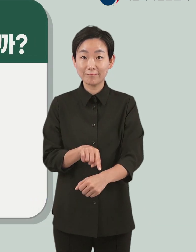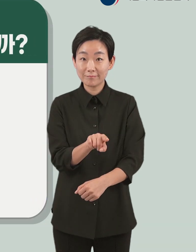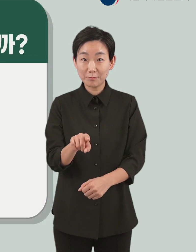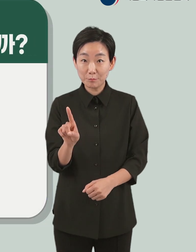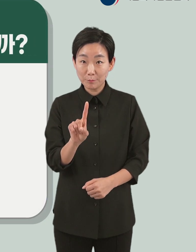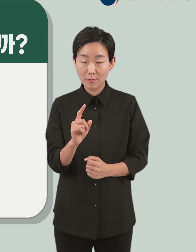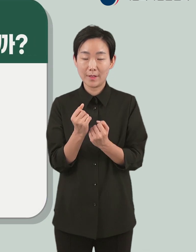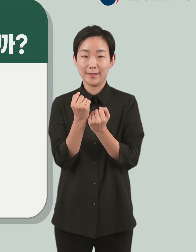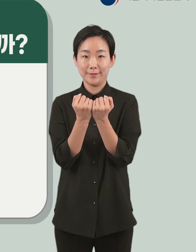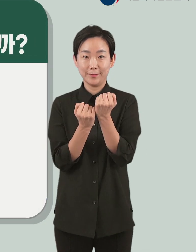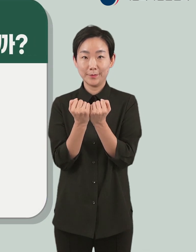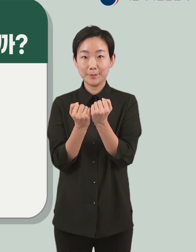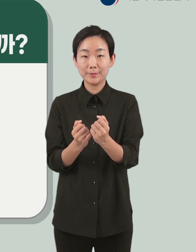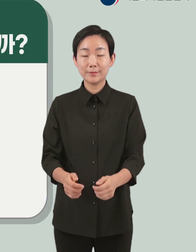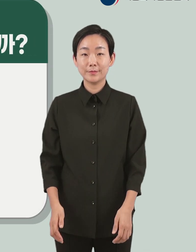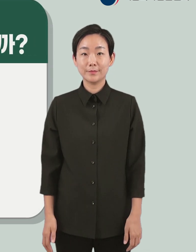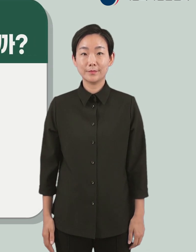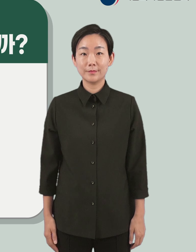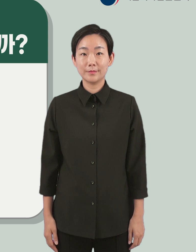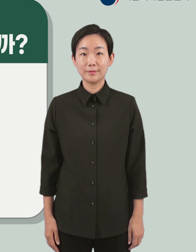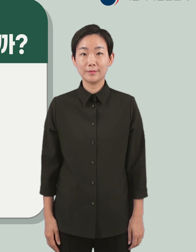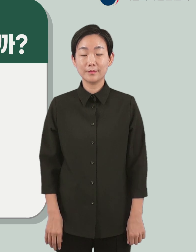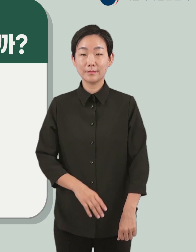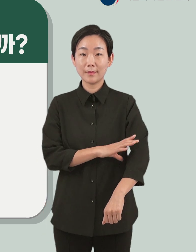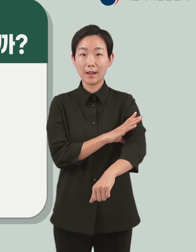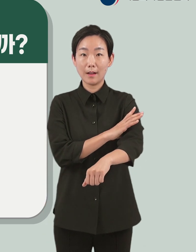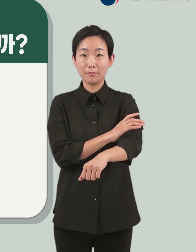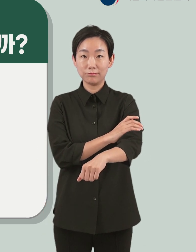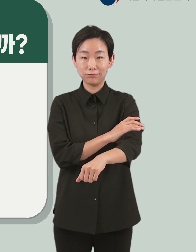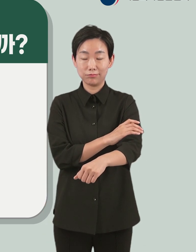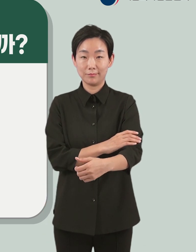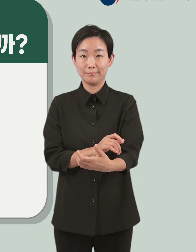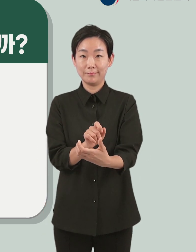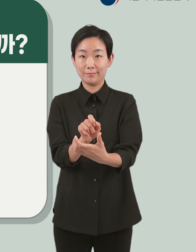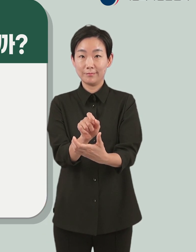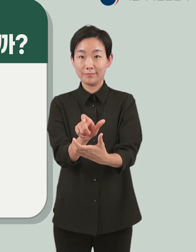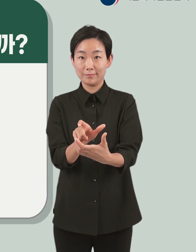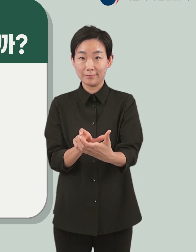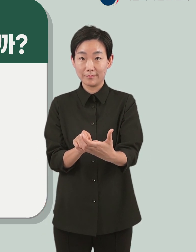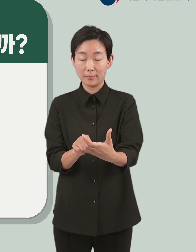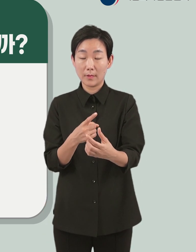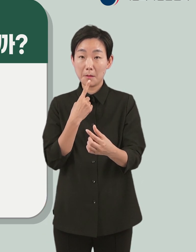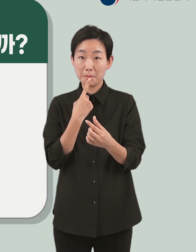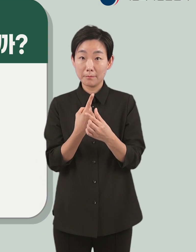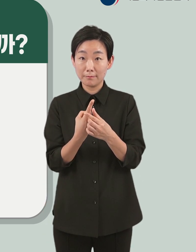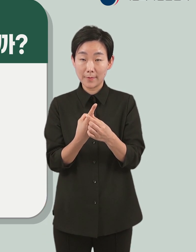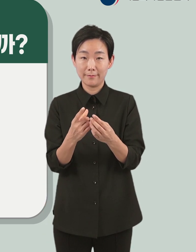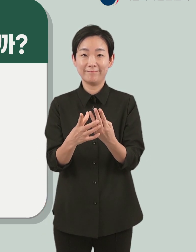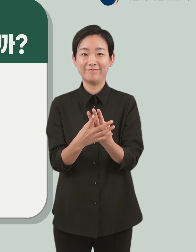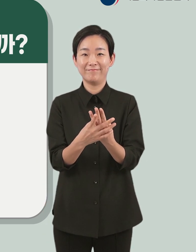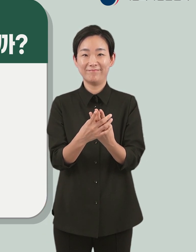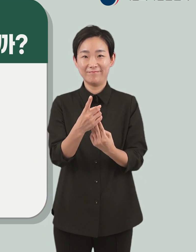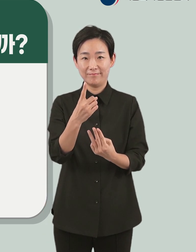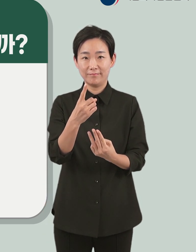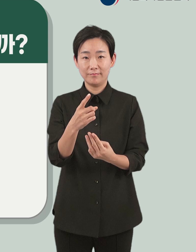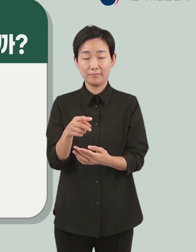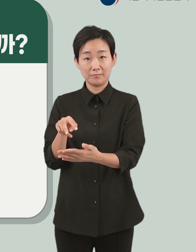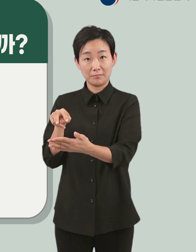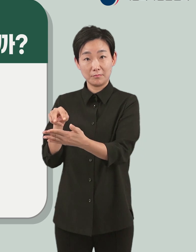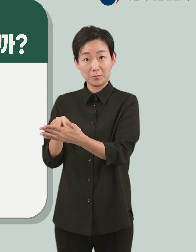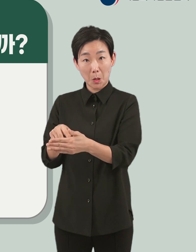이 의료기기는 어떻게 구성되어 있습니까? 이 의료기기는 본체, 커프 건전지가 기본